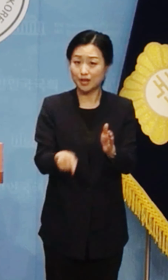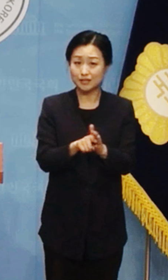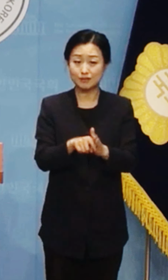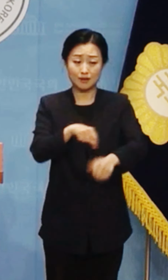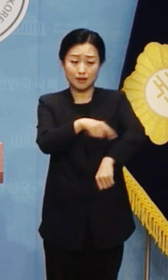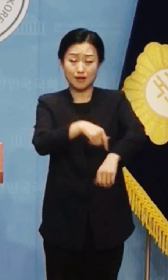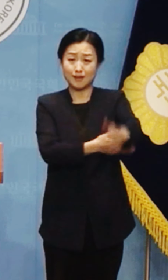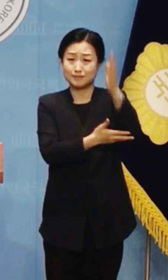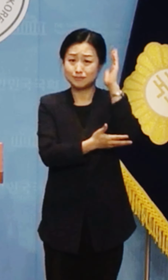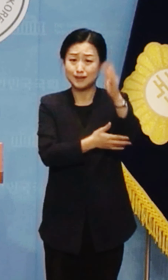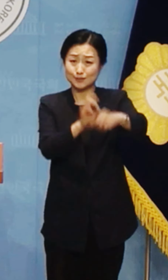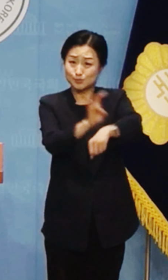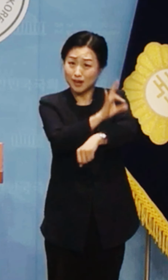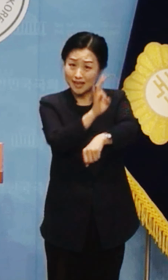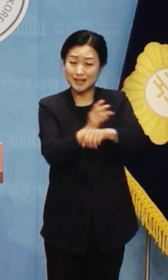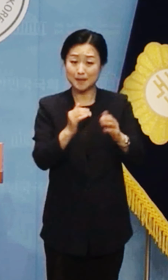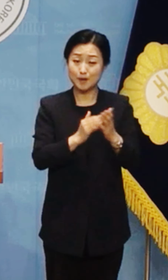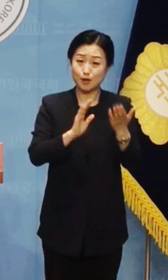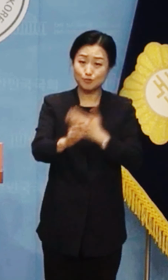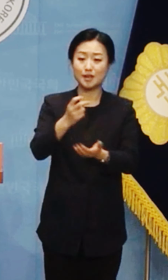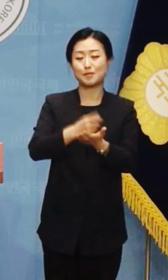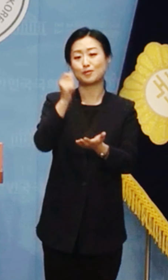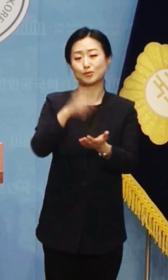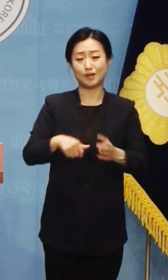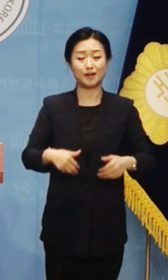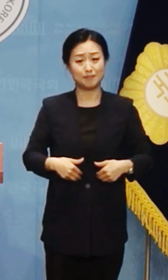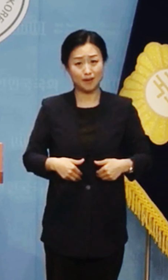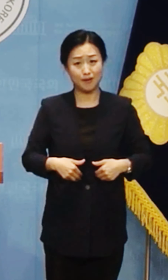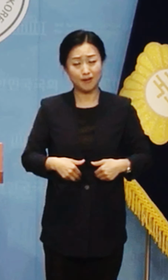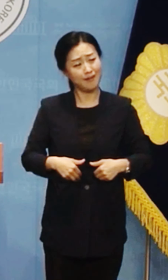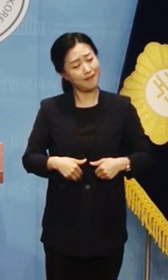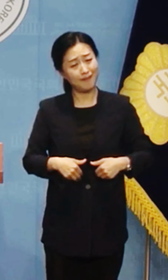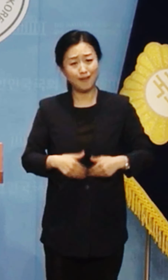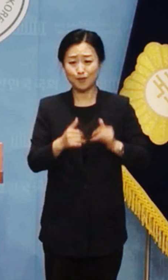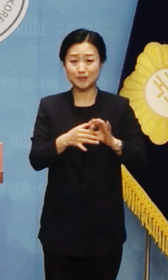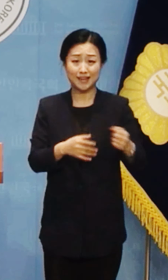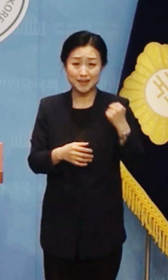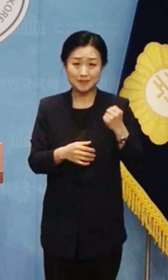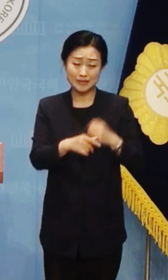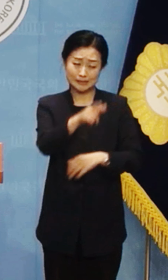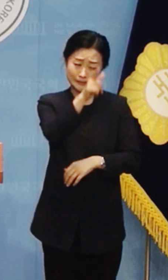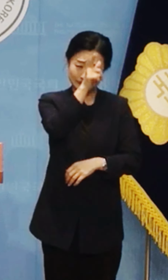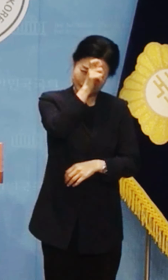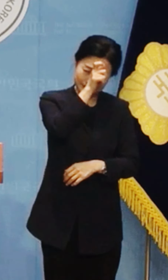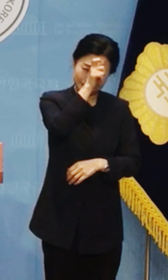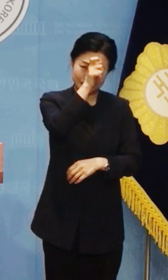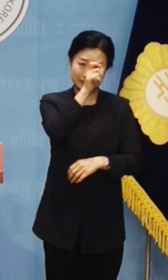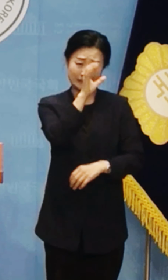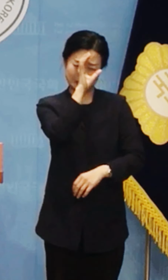무죄한 토론을 24시간 한 뒤에나 가능합니다 국민의 힘이 목리